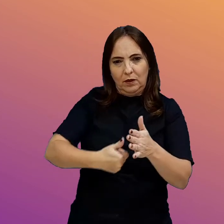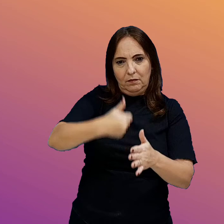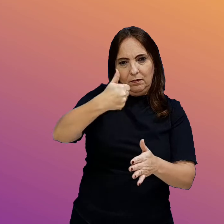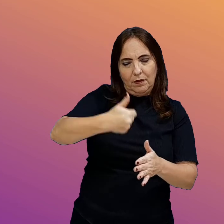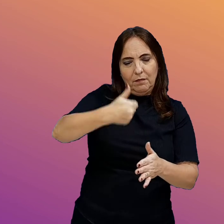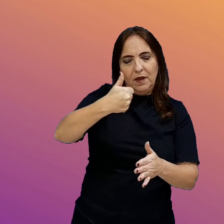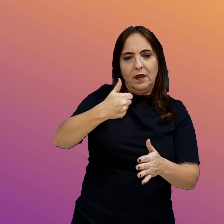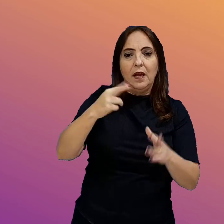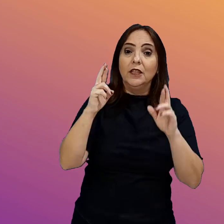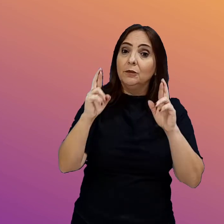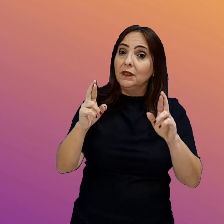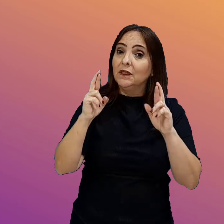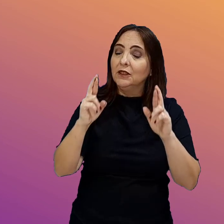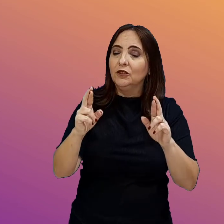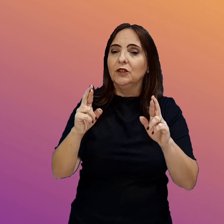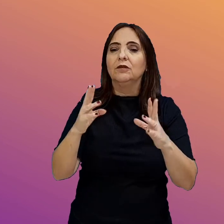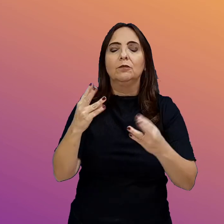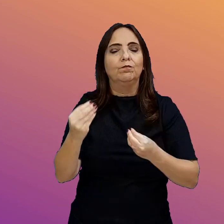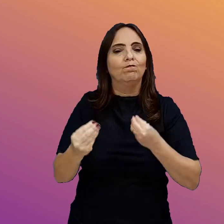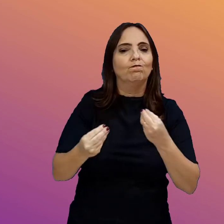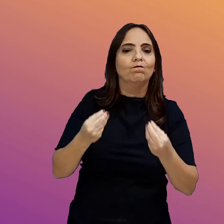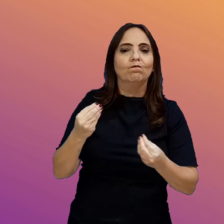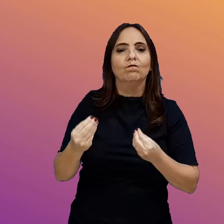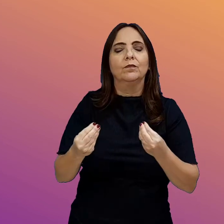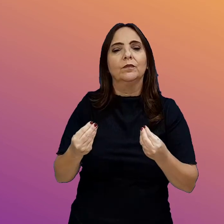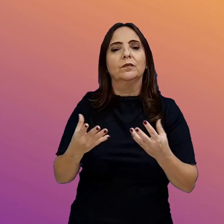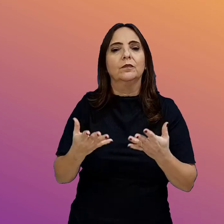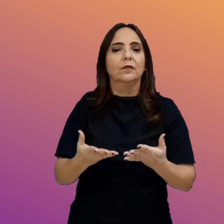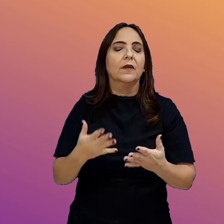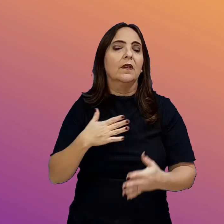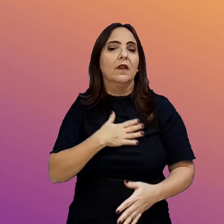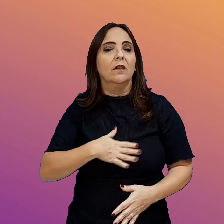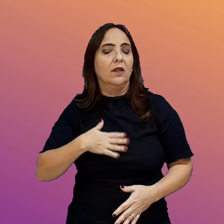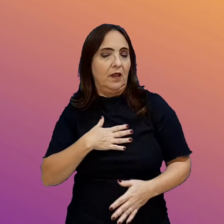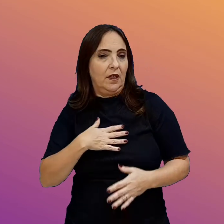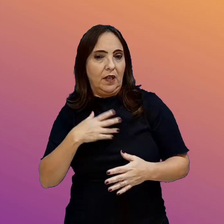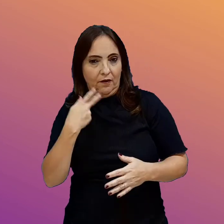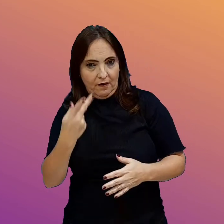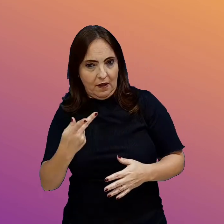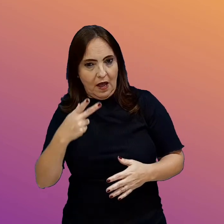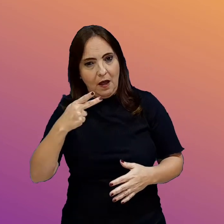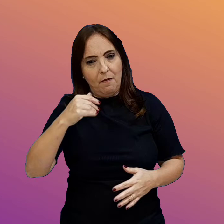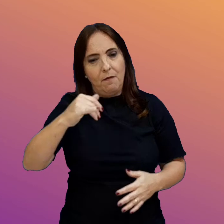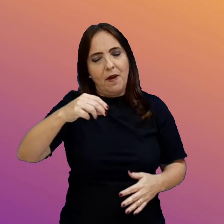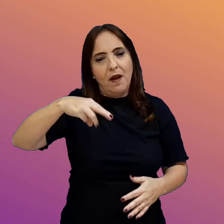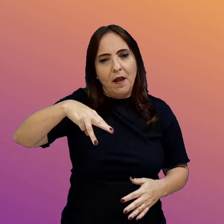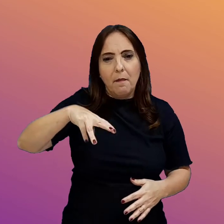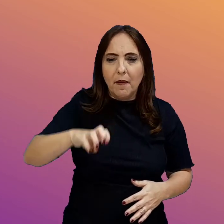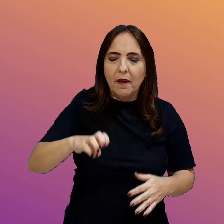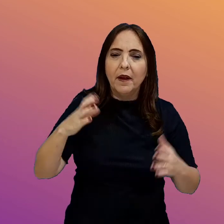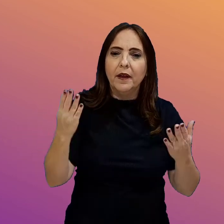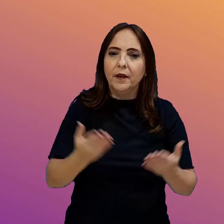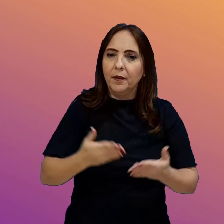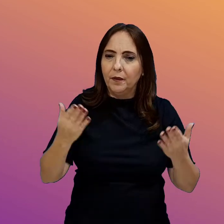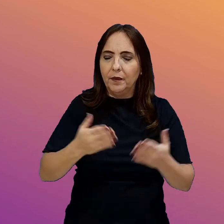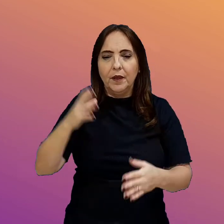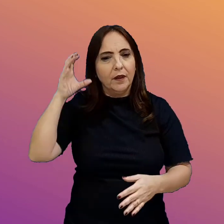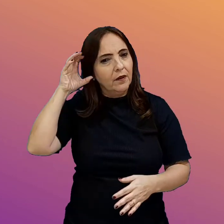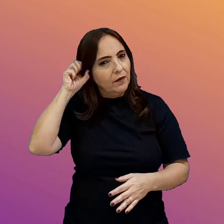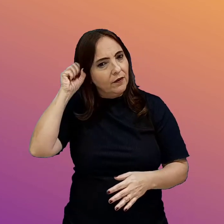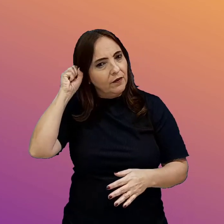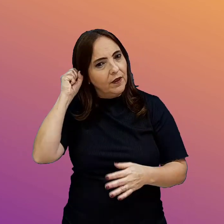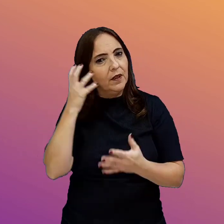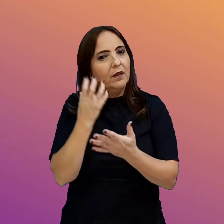expectativas? Como é que ficam isso daí? Bom, eu gostaria de dizer aos pais todos que ouvirem a gente o